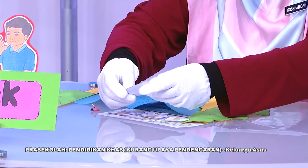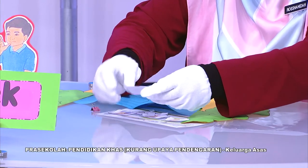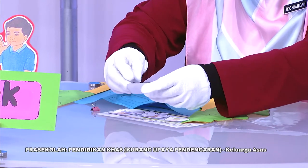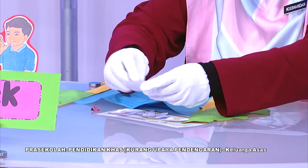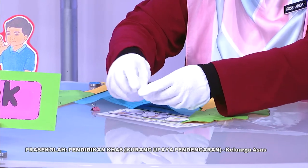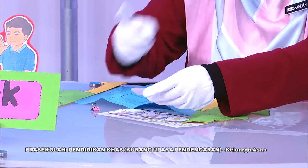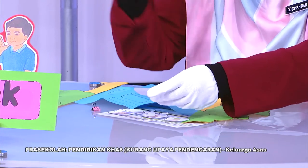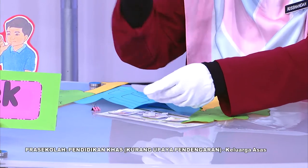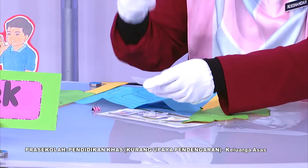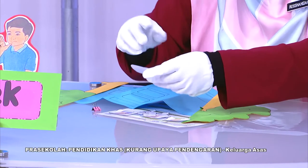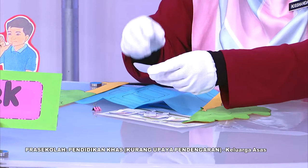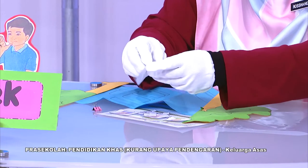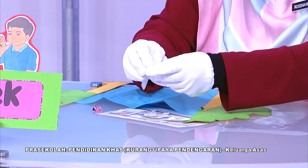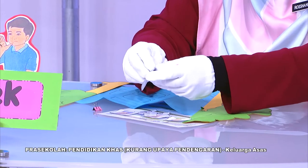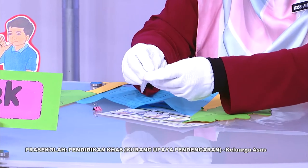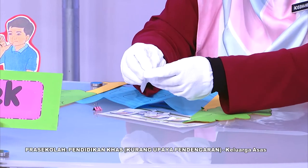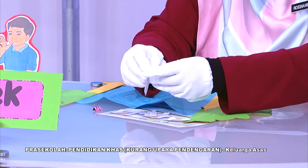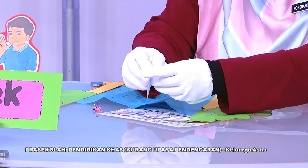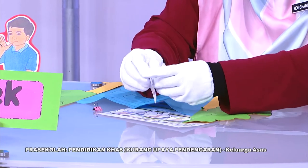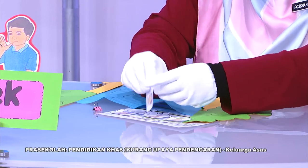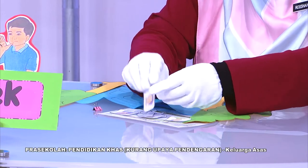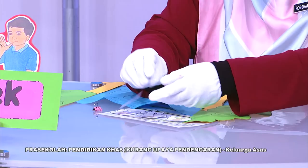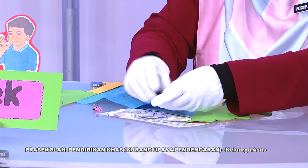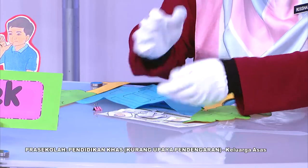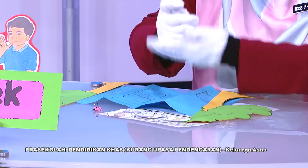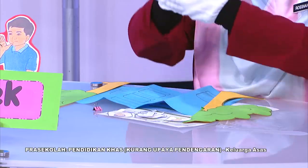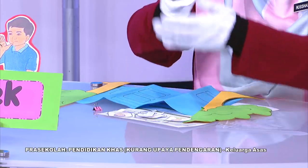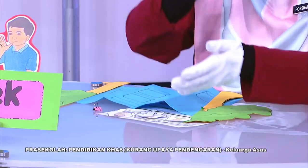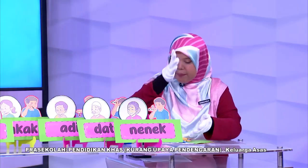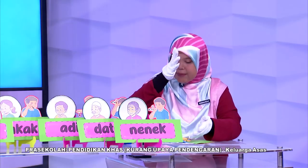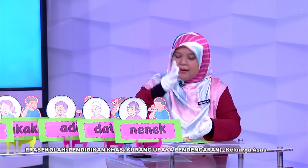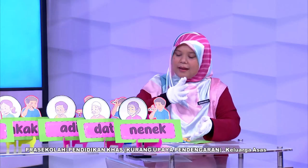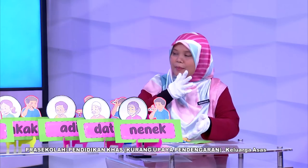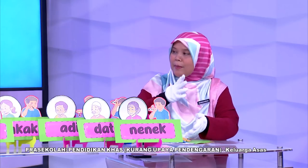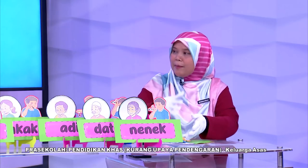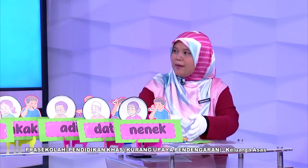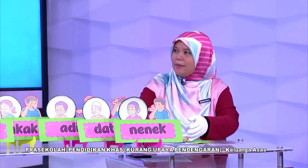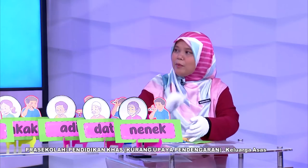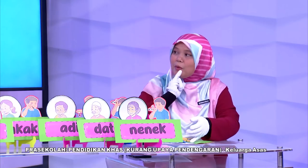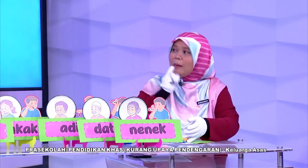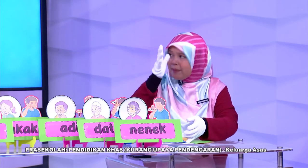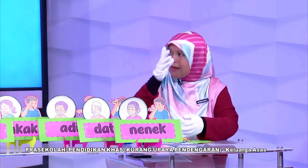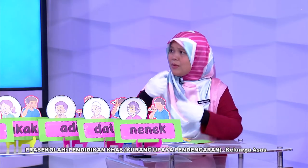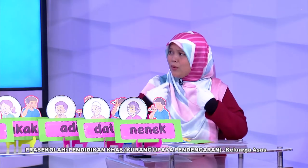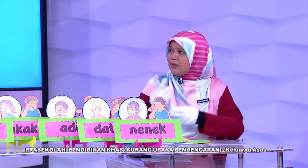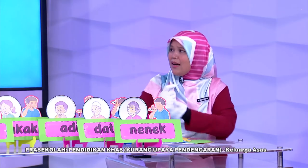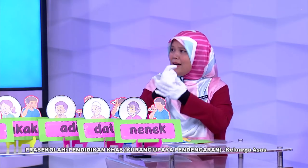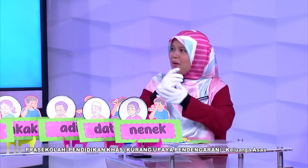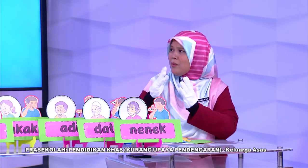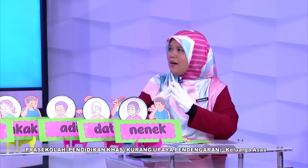selalu dekat rumah Ivan tolong tak Hai ibu ibu bapak ditolong Tapi tolong